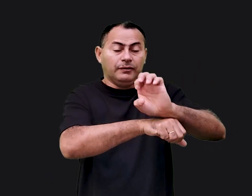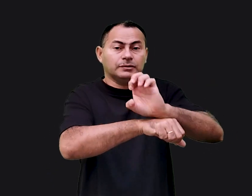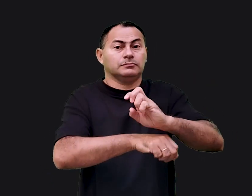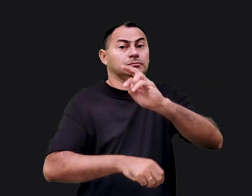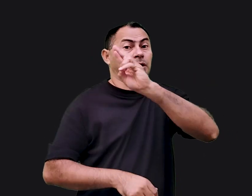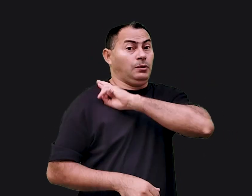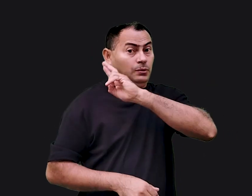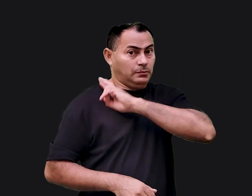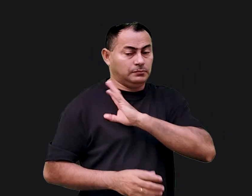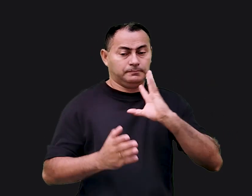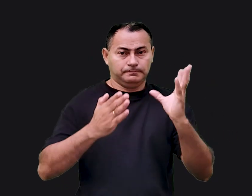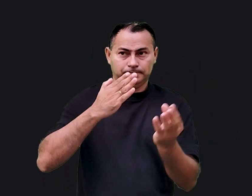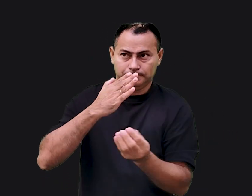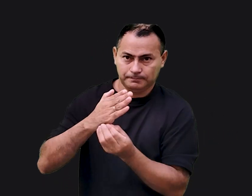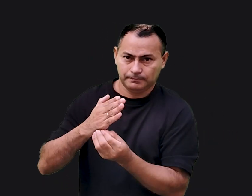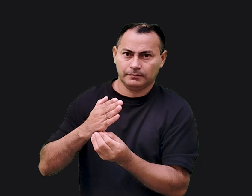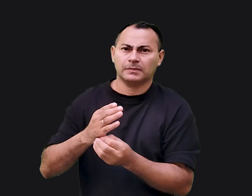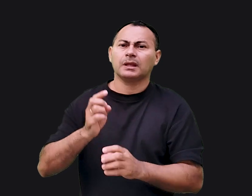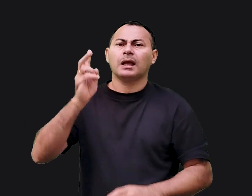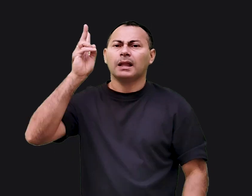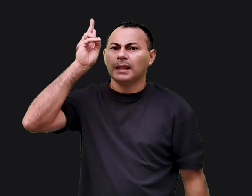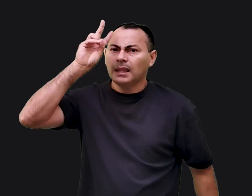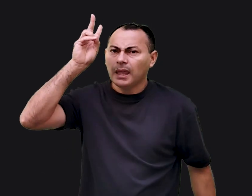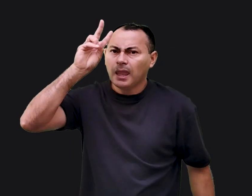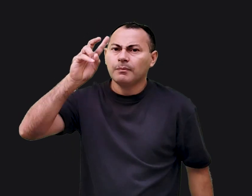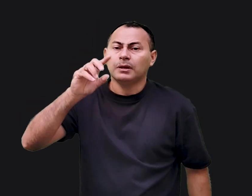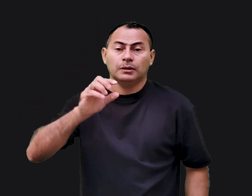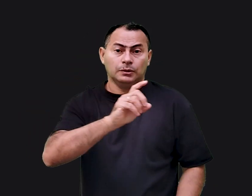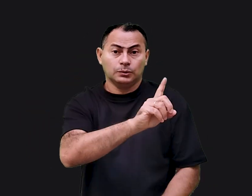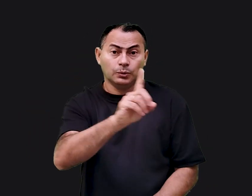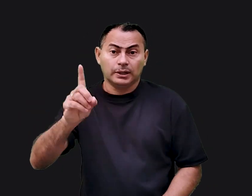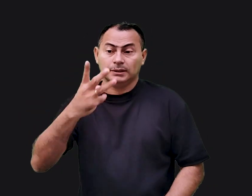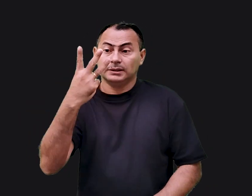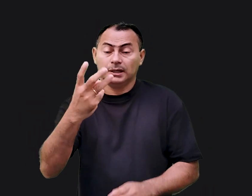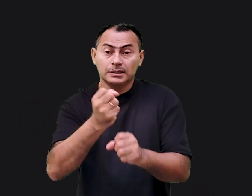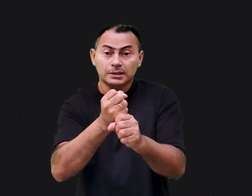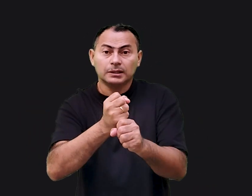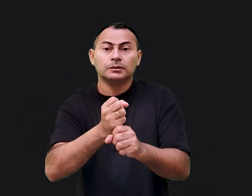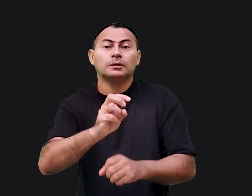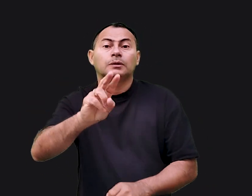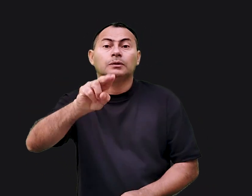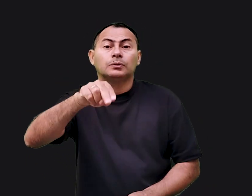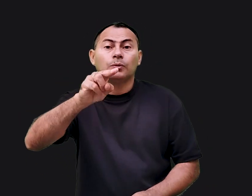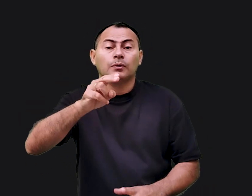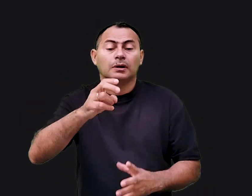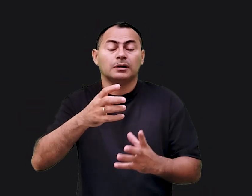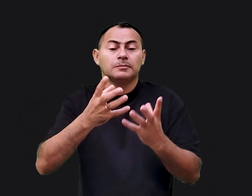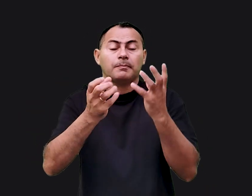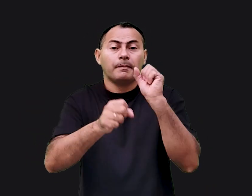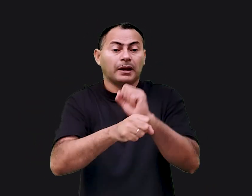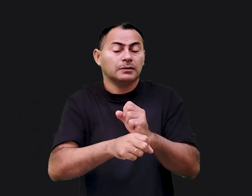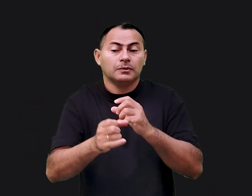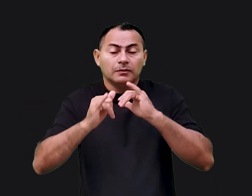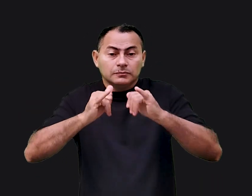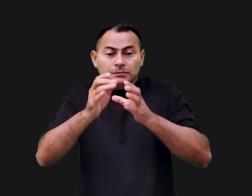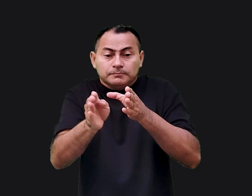incumbência e acrescentou lembrem-se de que durante 3S anos jamais cessei de advertir cada um de vocês